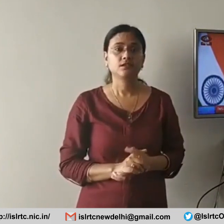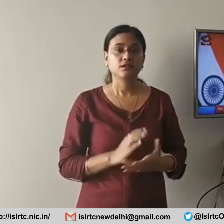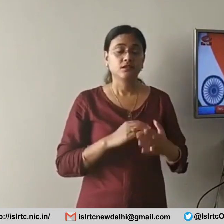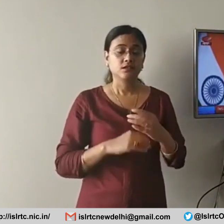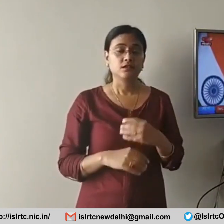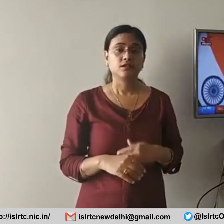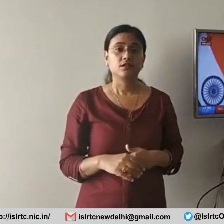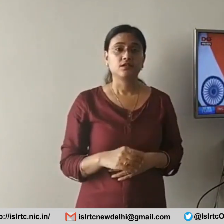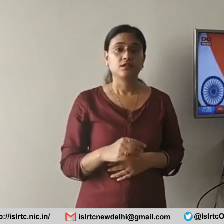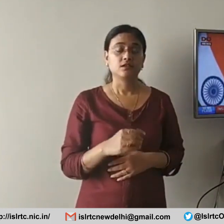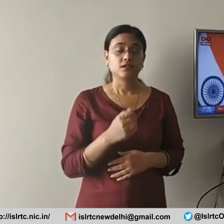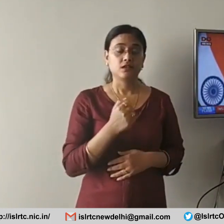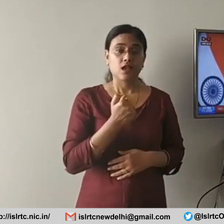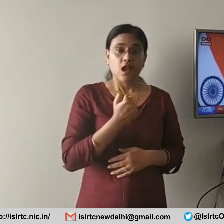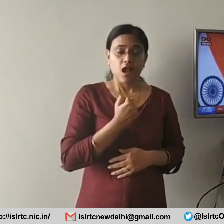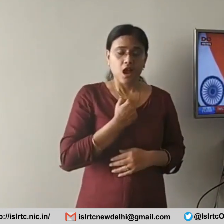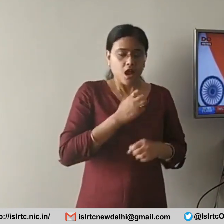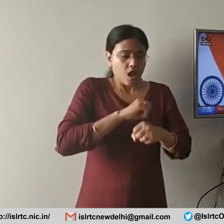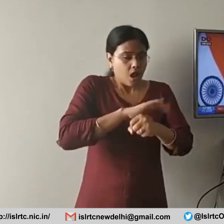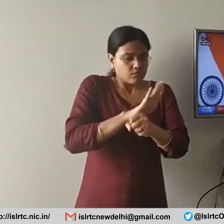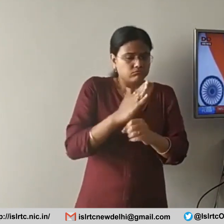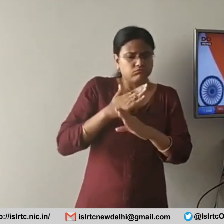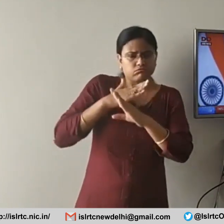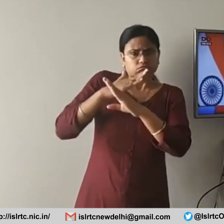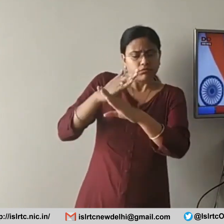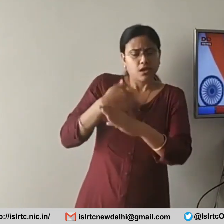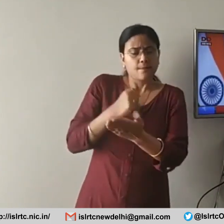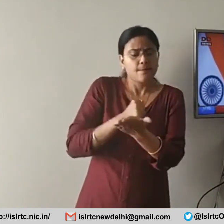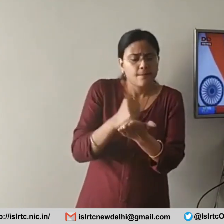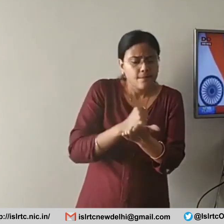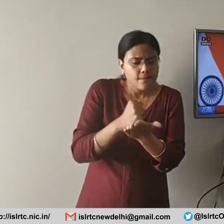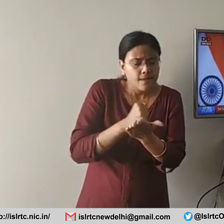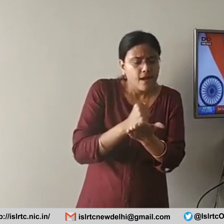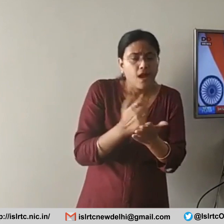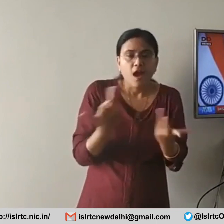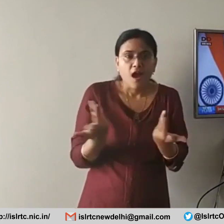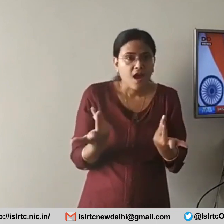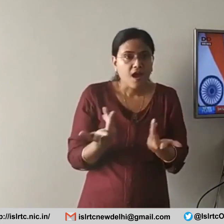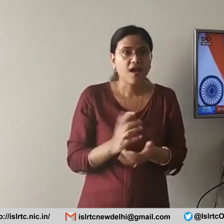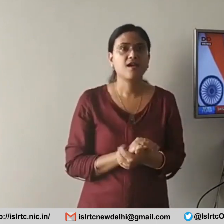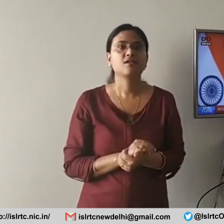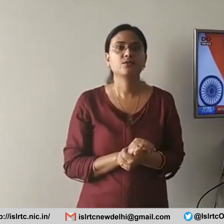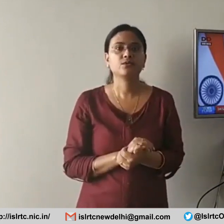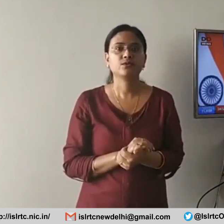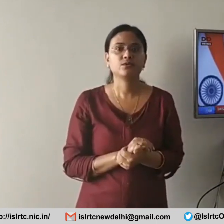कैसे अपने यहां संक्रमण को रोकने के प्रयास किए,